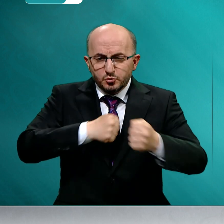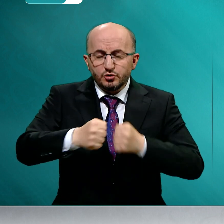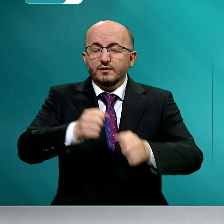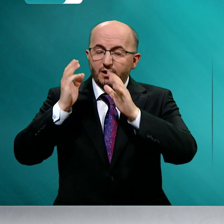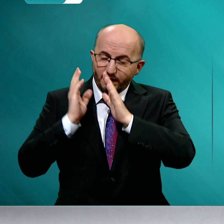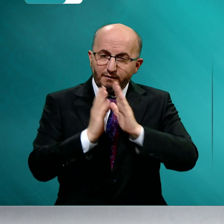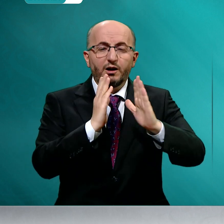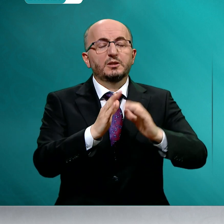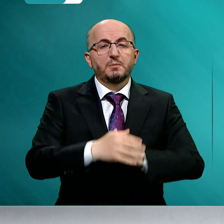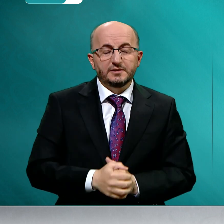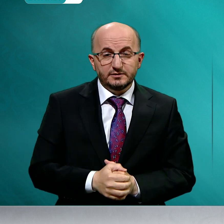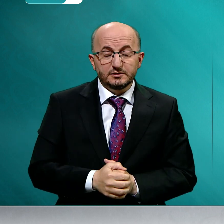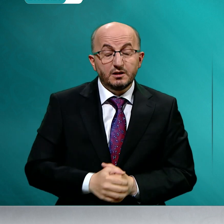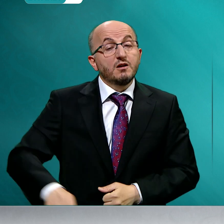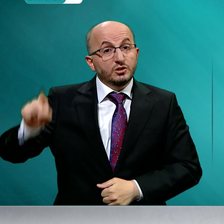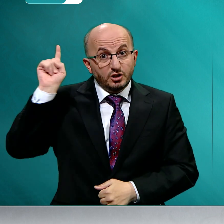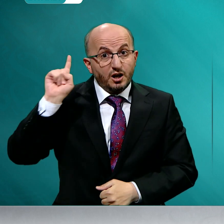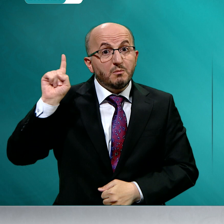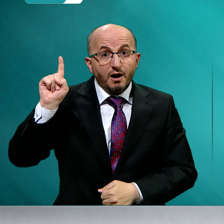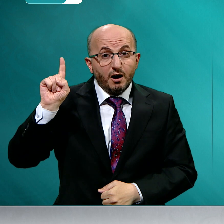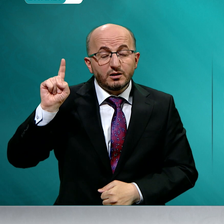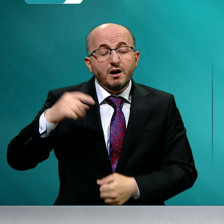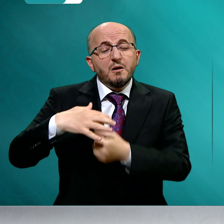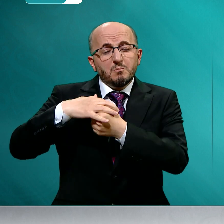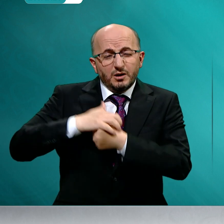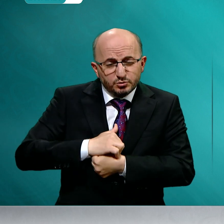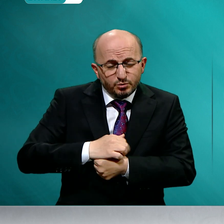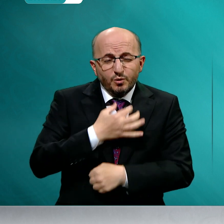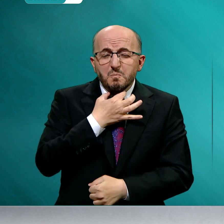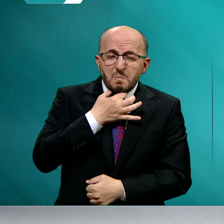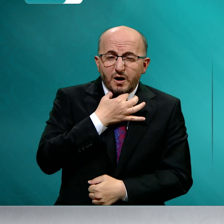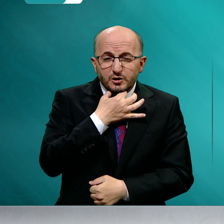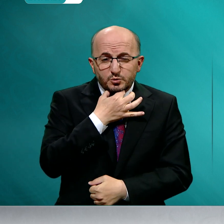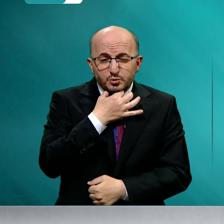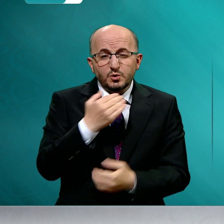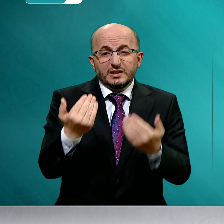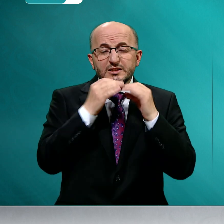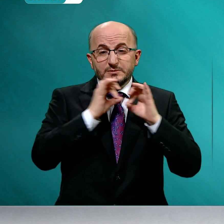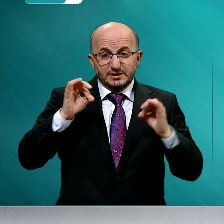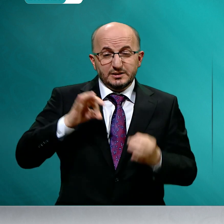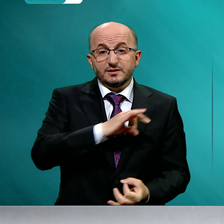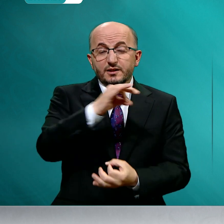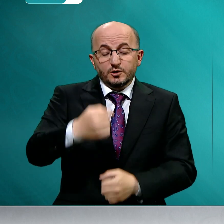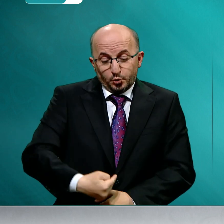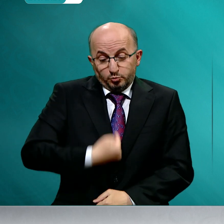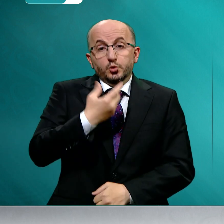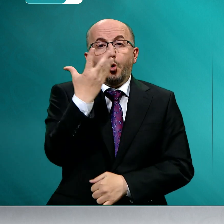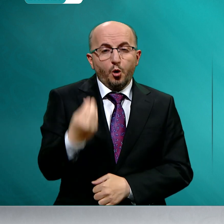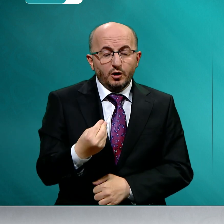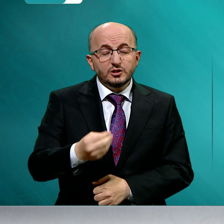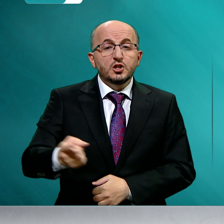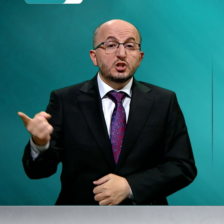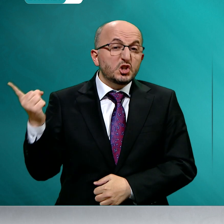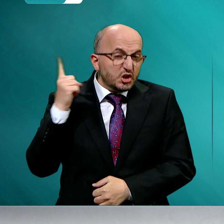devam etmektedir. Cenab-ı Hak, mazlum, mağdur ve kimsesizlerin umudu olan